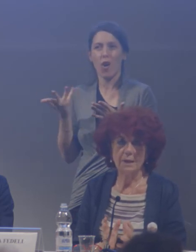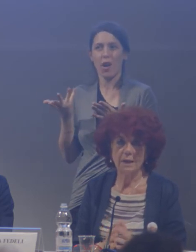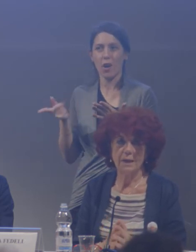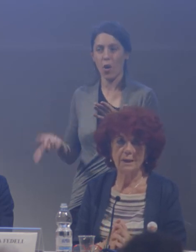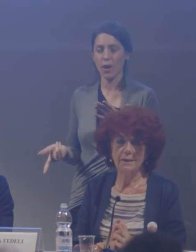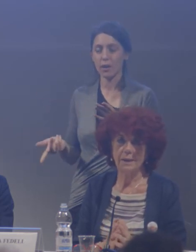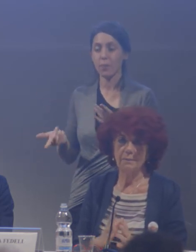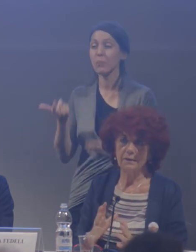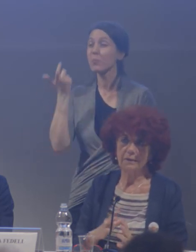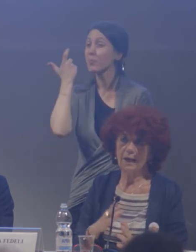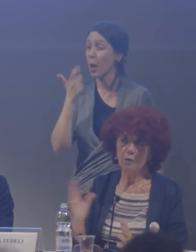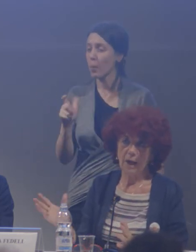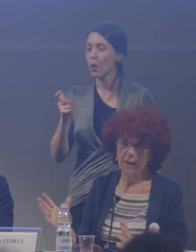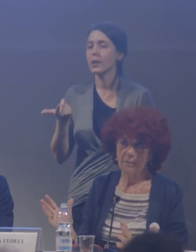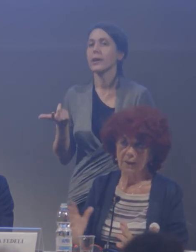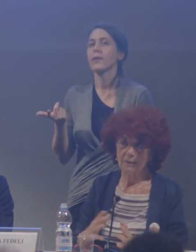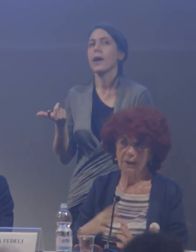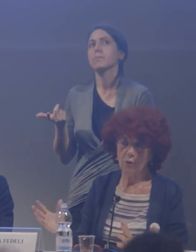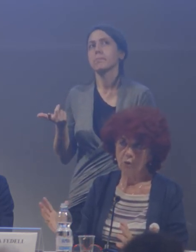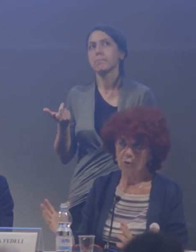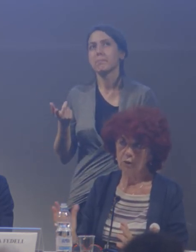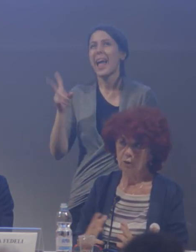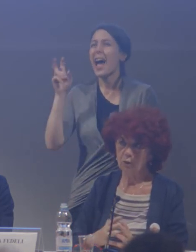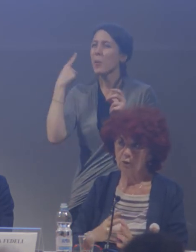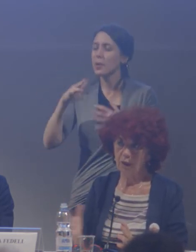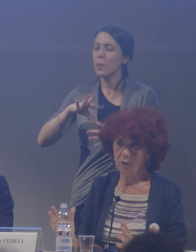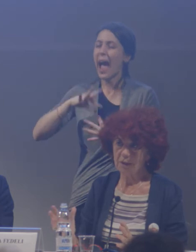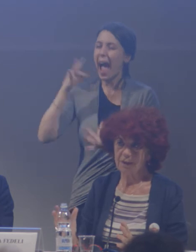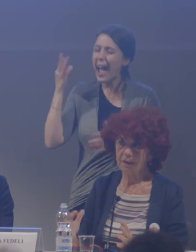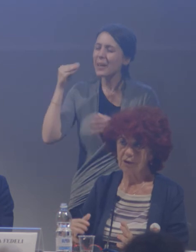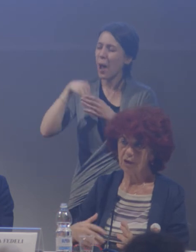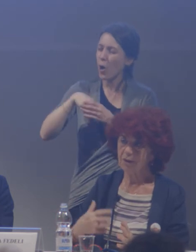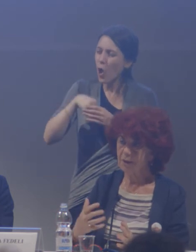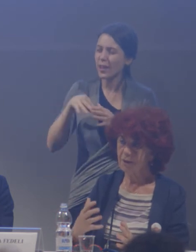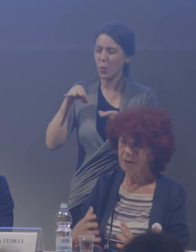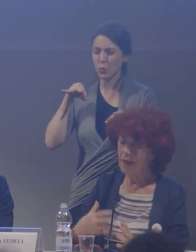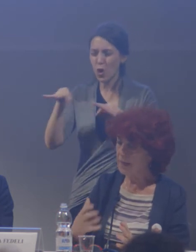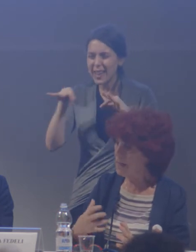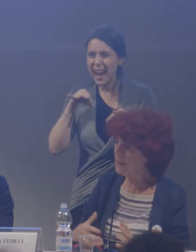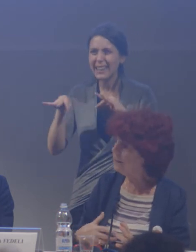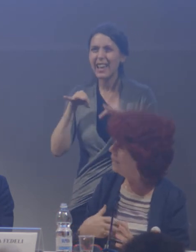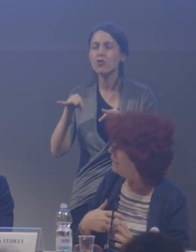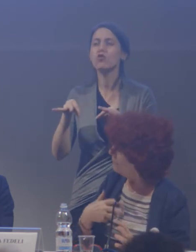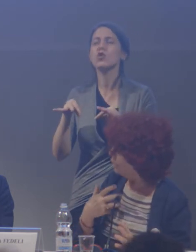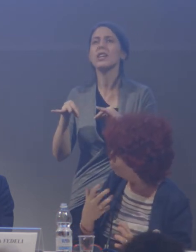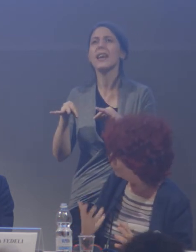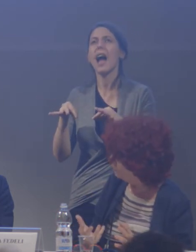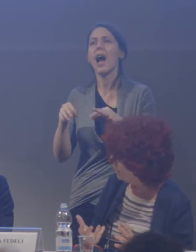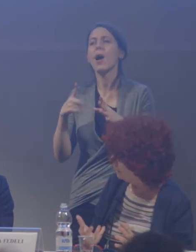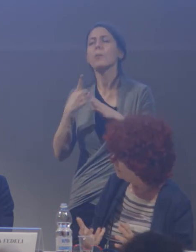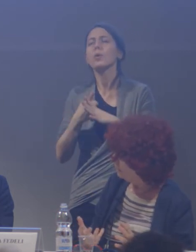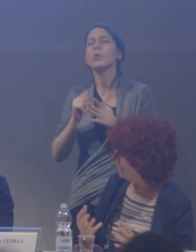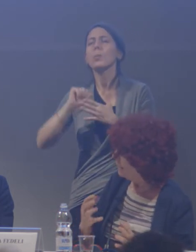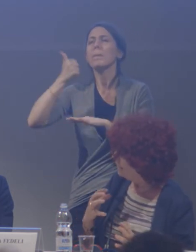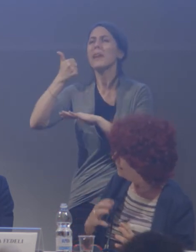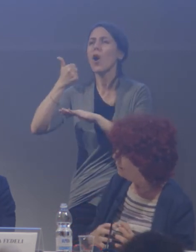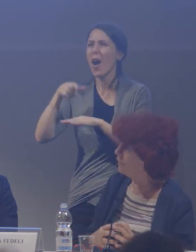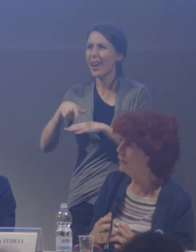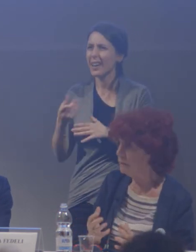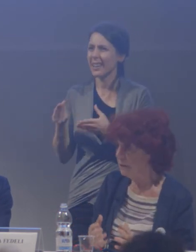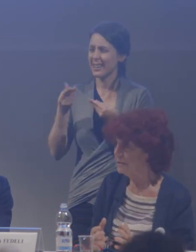Ovviamente, perché il tema di dare un'anima, di dare un contenuto, di dare una strategia, di dare anche delle priorità